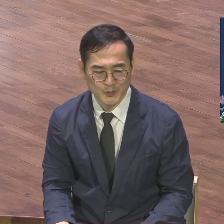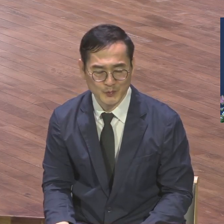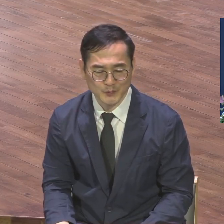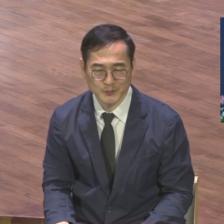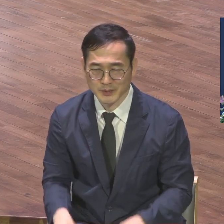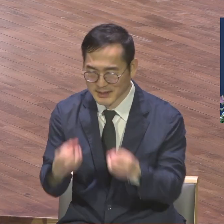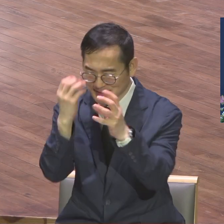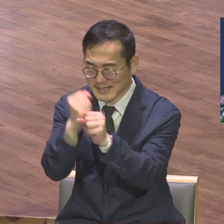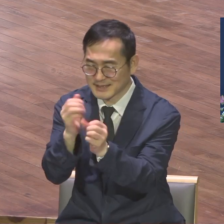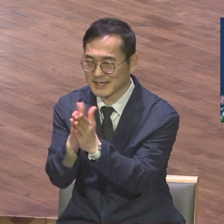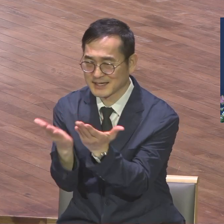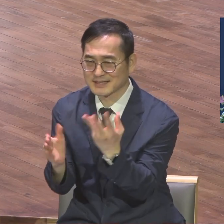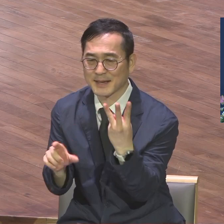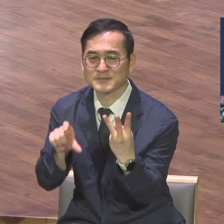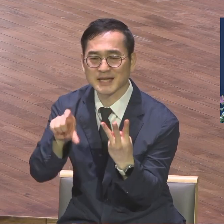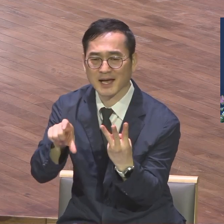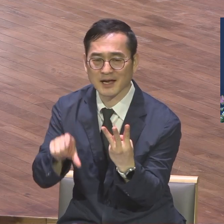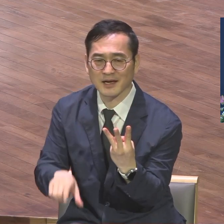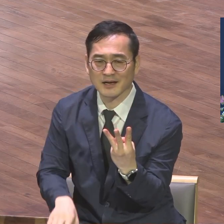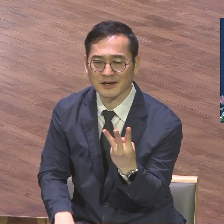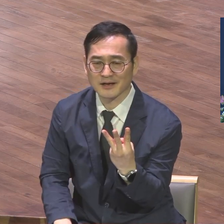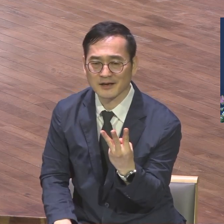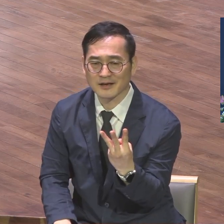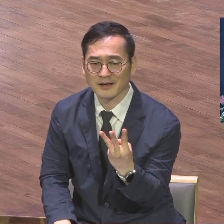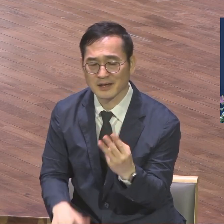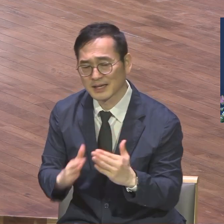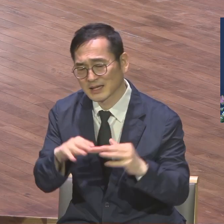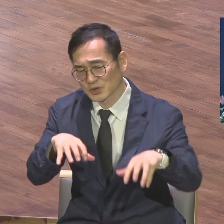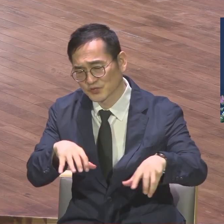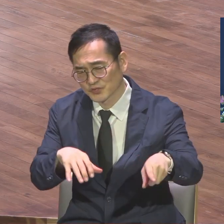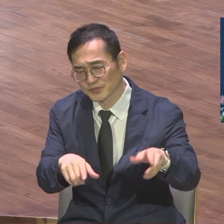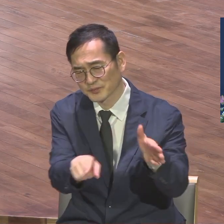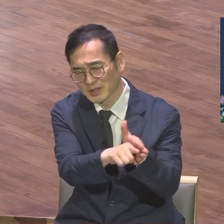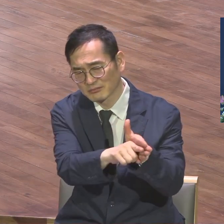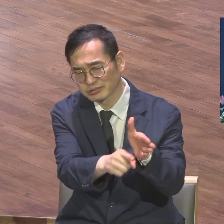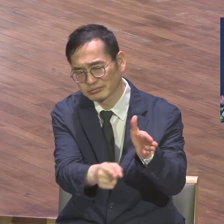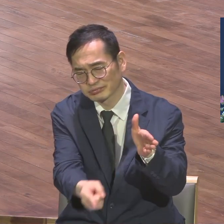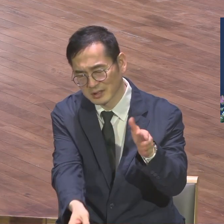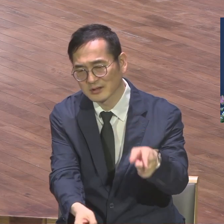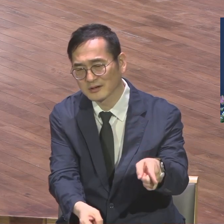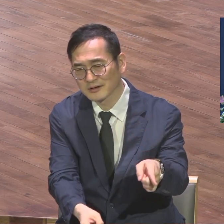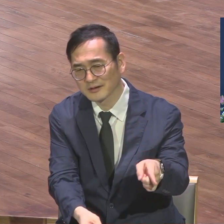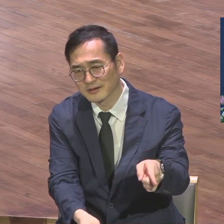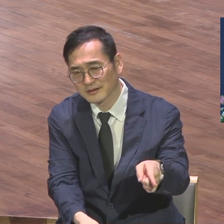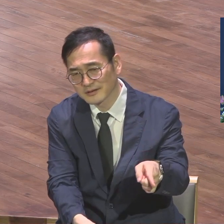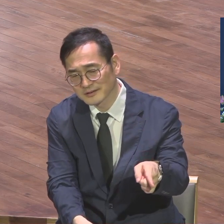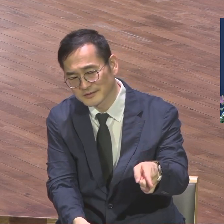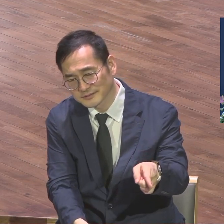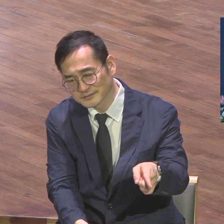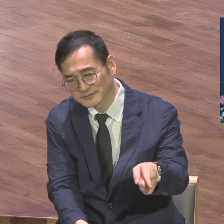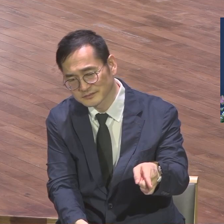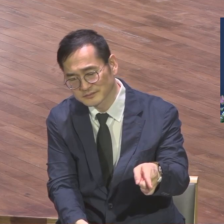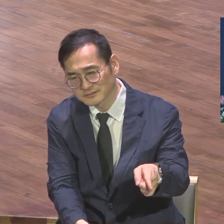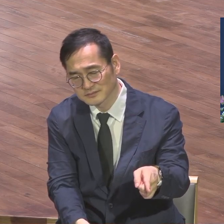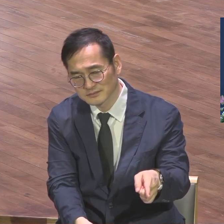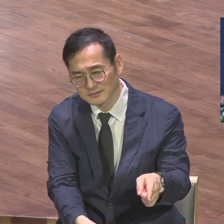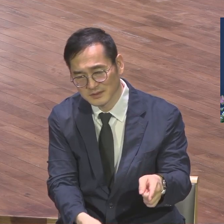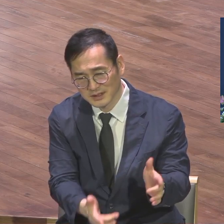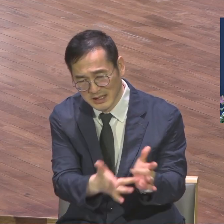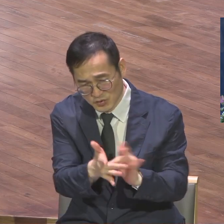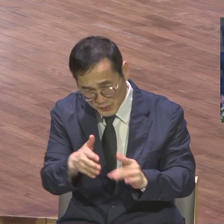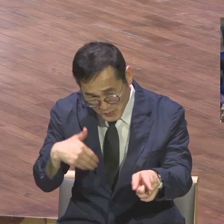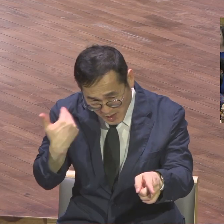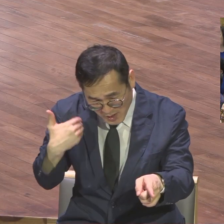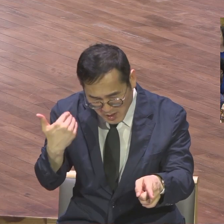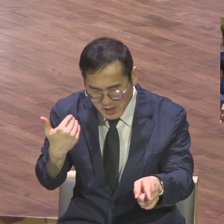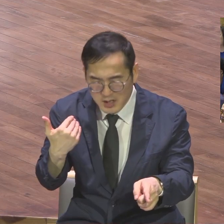창세기 3장에 빠져있는 저 내 이웃의 불신 영혼들에게 하나님의 최고의 사랑인 십자가 사랑을